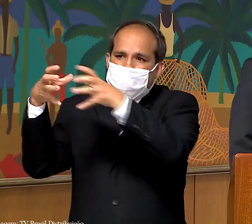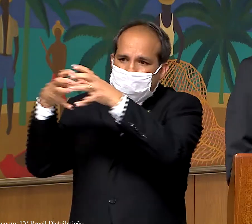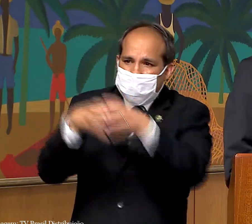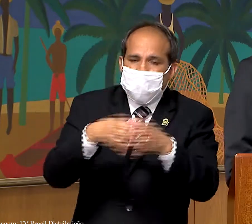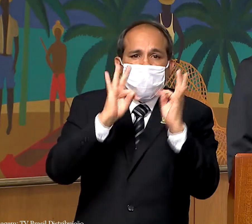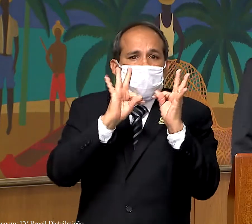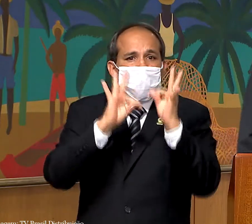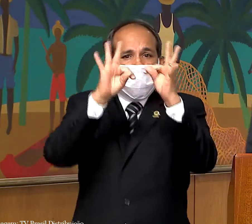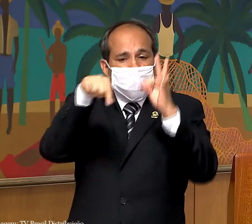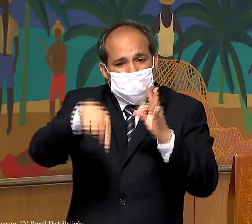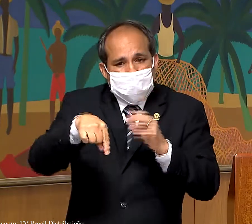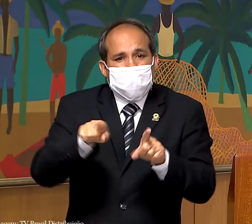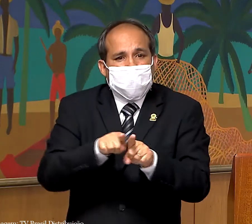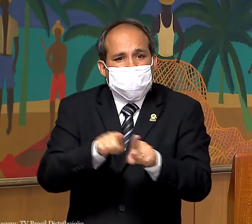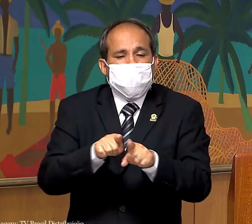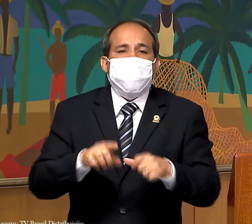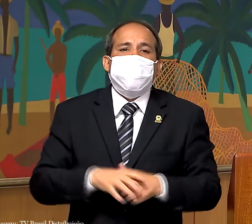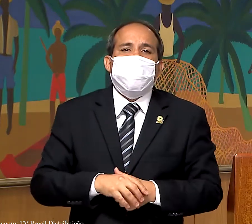temos